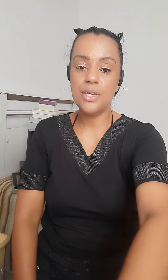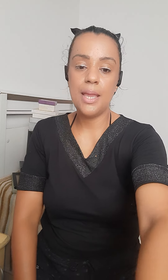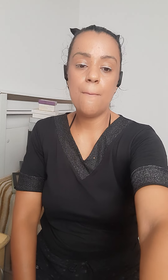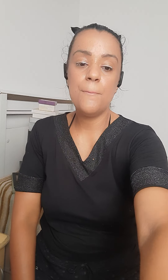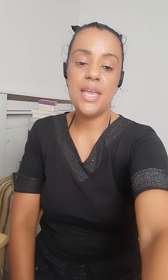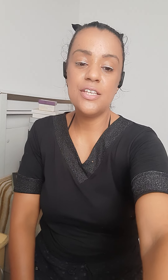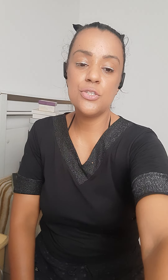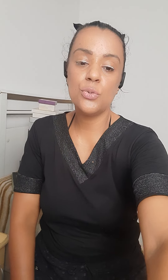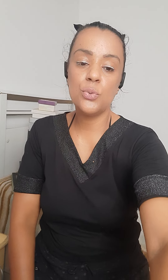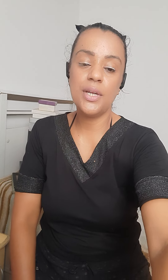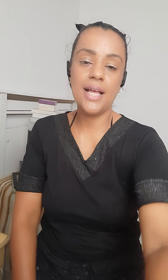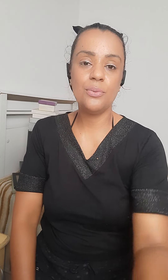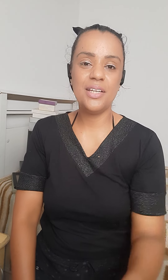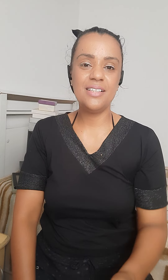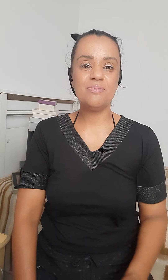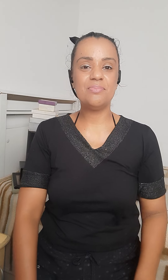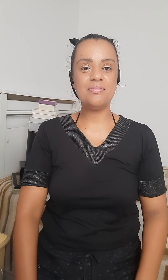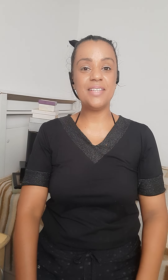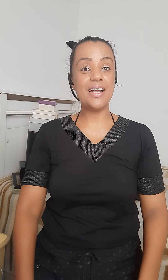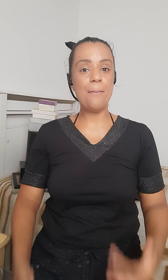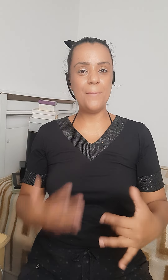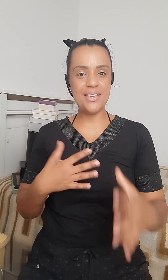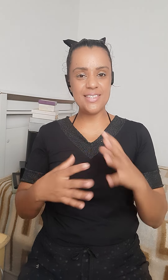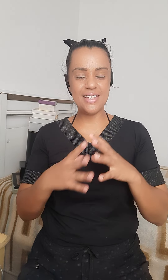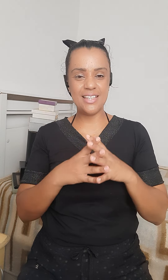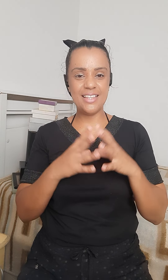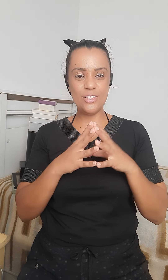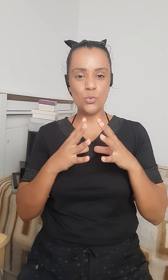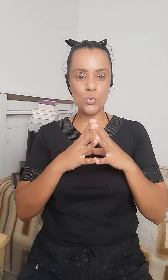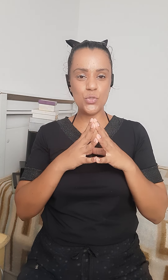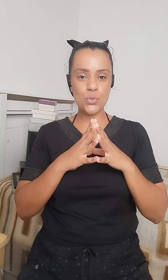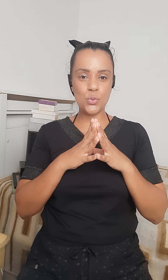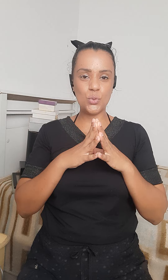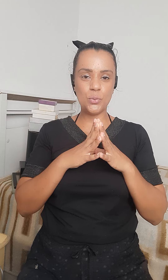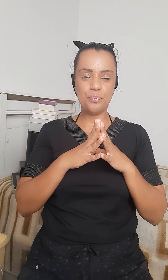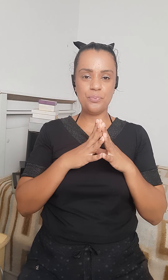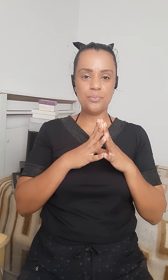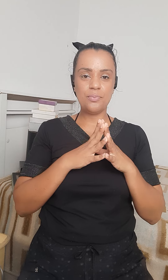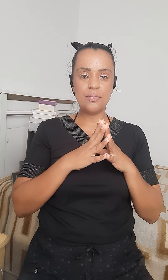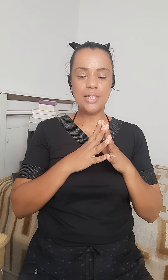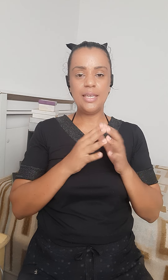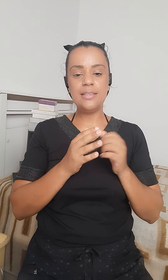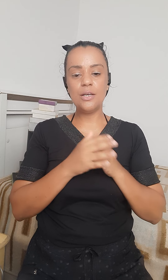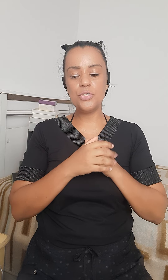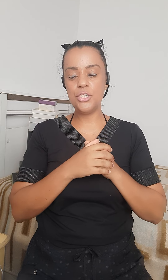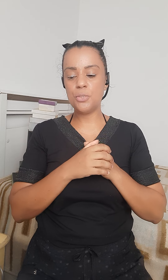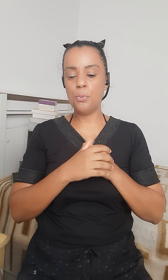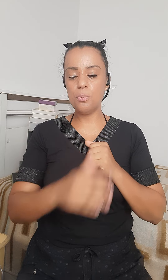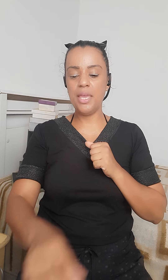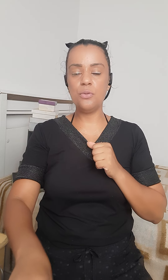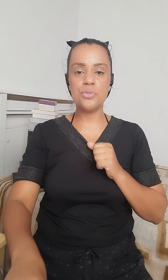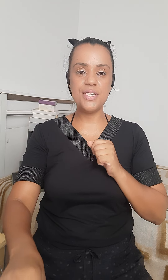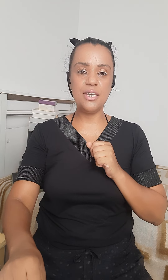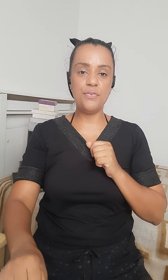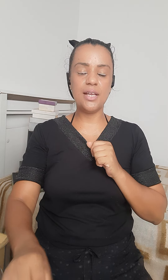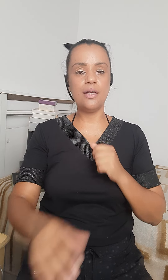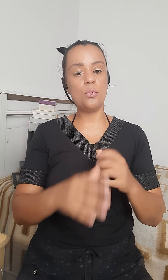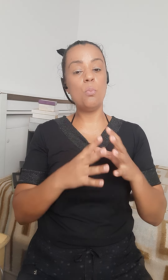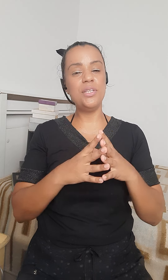quê? Bem estruturado, né? Na cabeça do surdo. Então, gente, por meio do significado, muitas